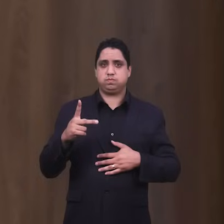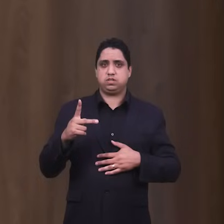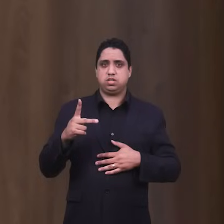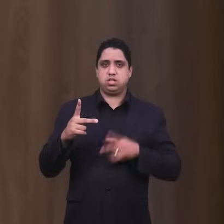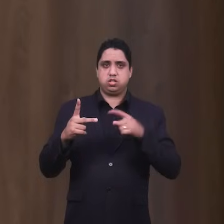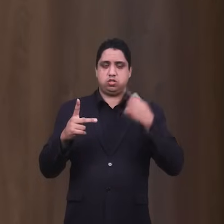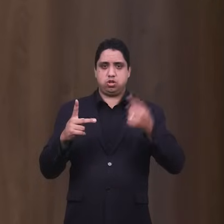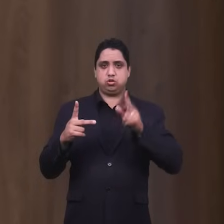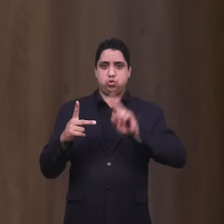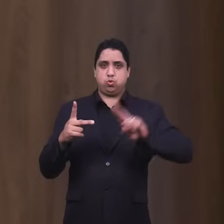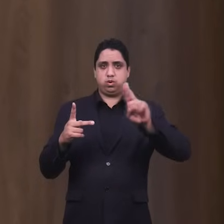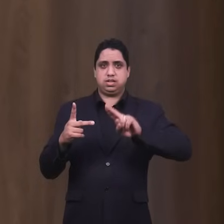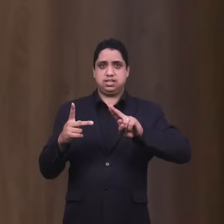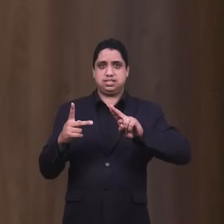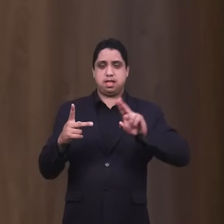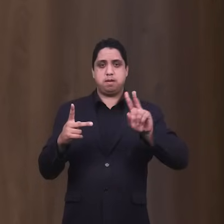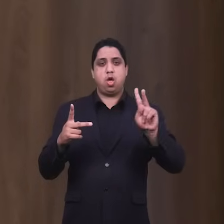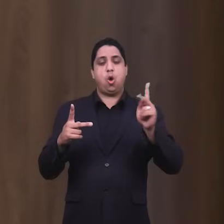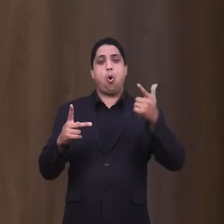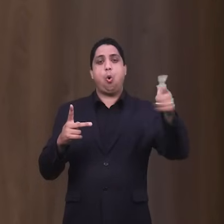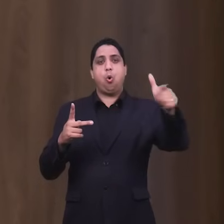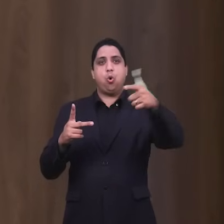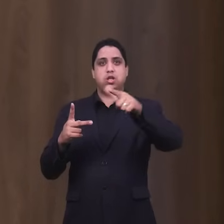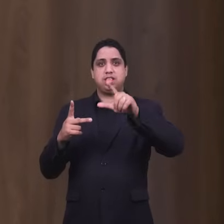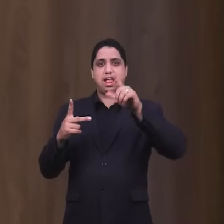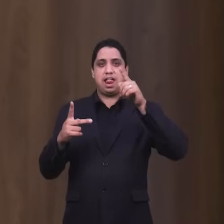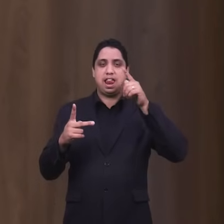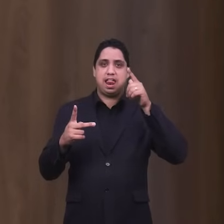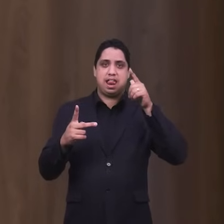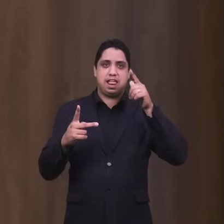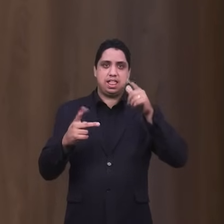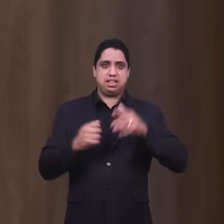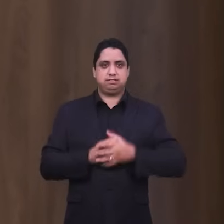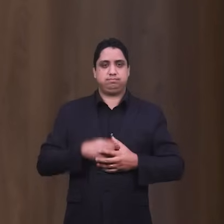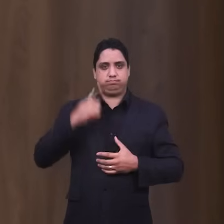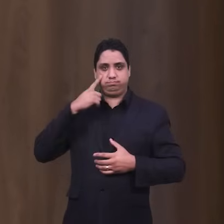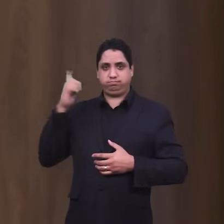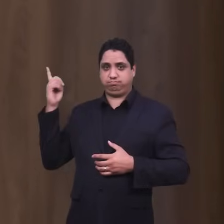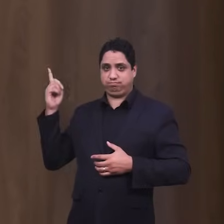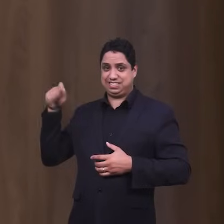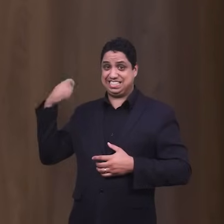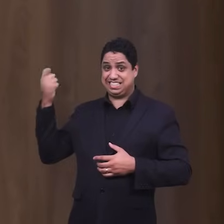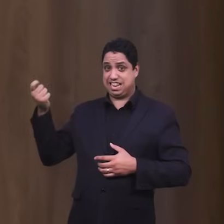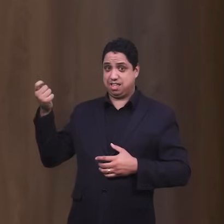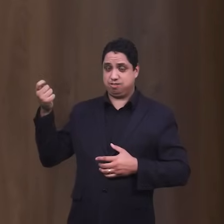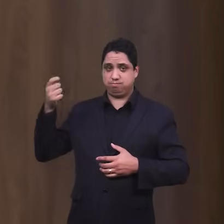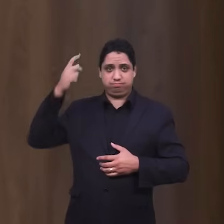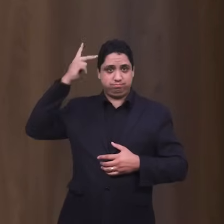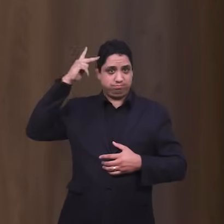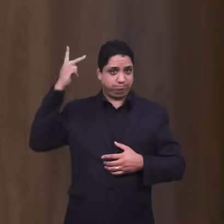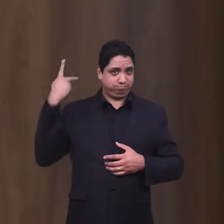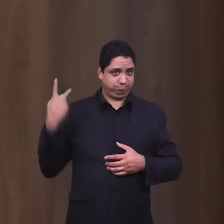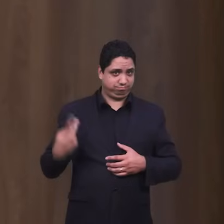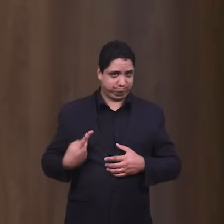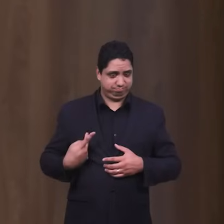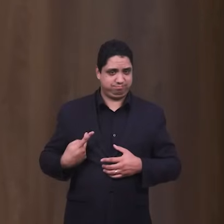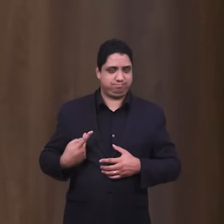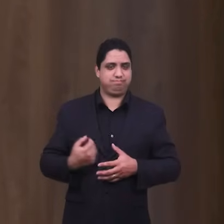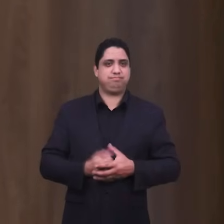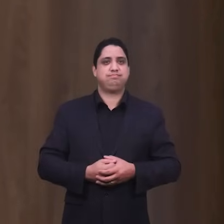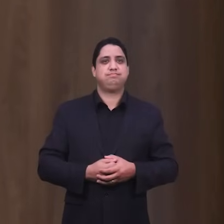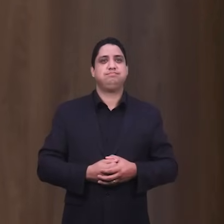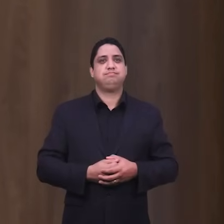outras 2 letras, inclusive a do meu nome. Ah, e deixa eu me apresentar, este é o meu sinal em Libras,